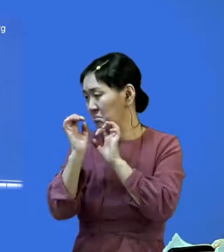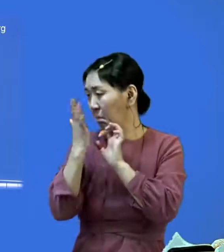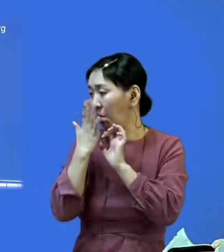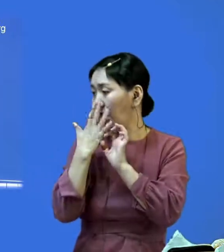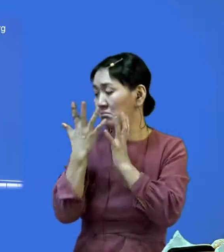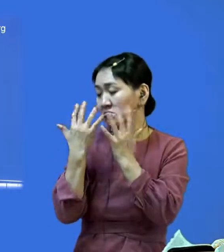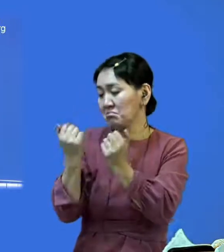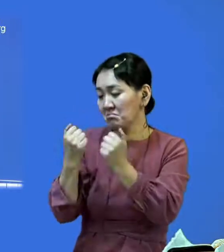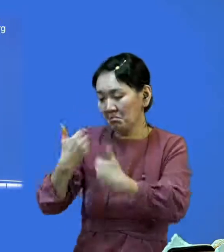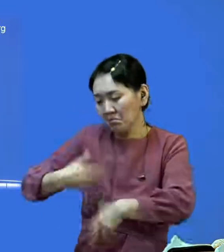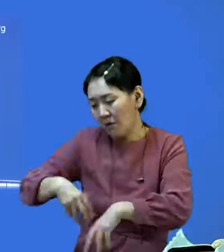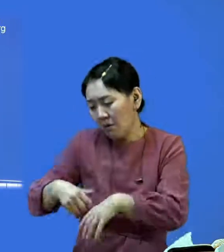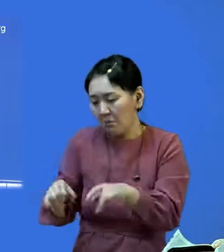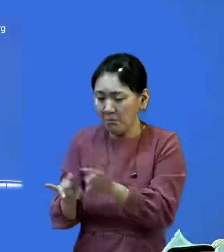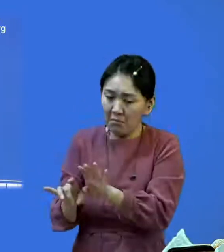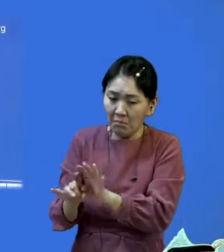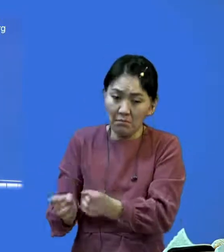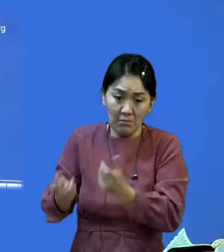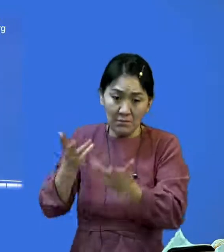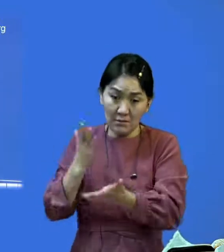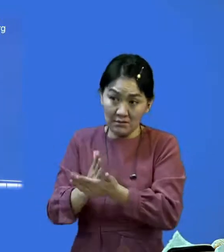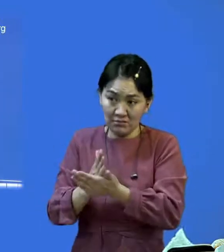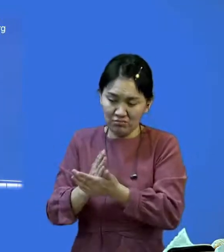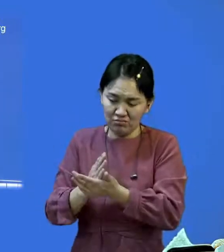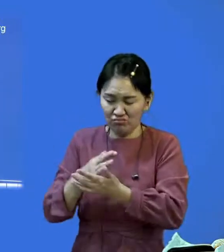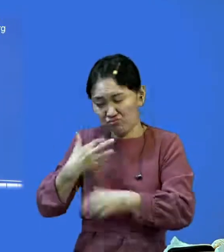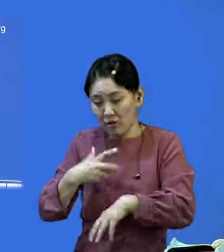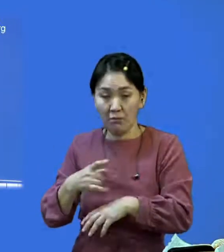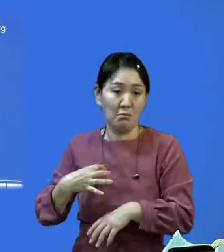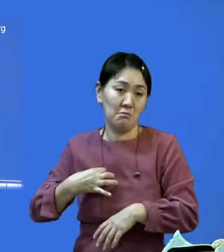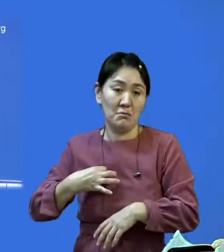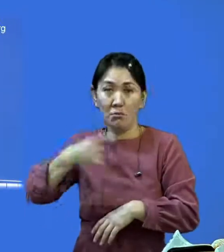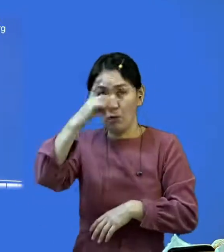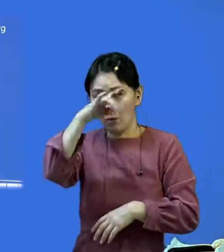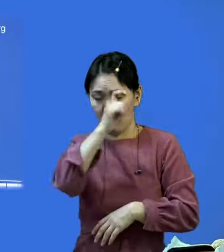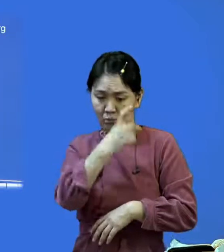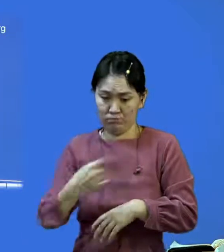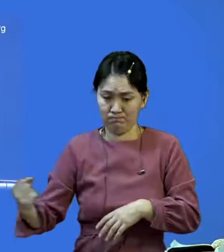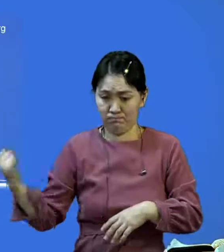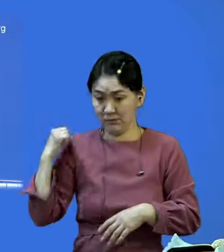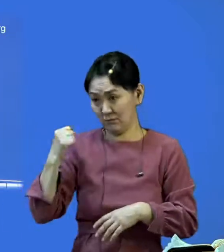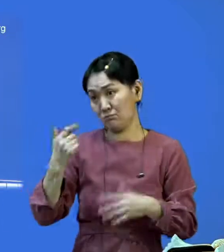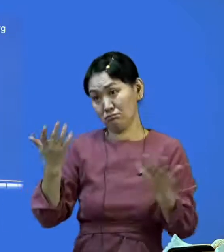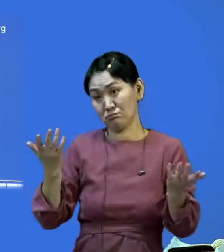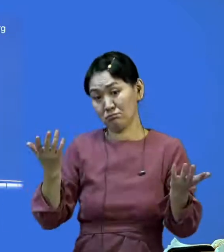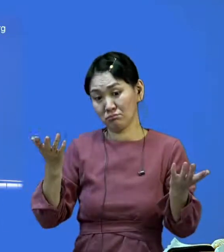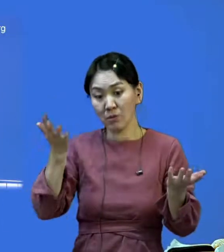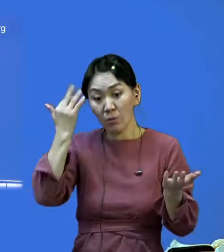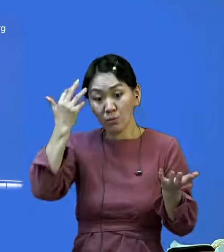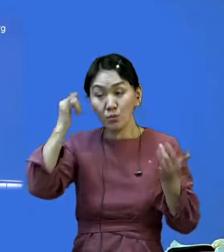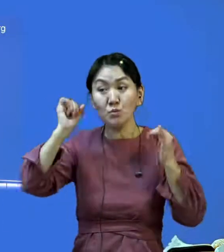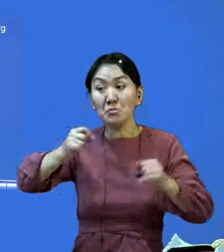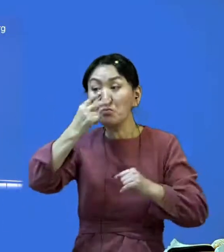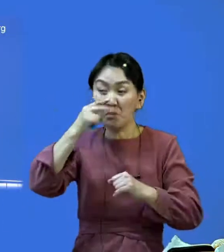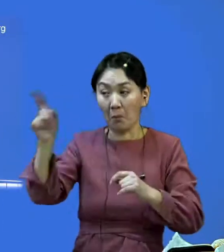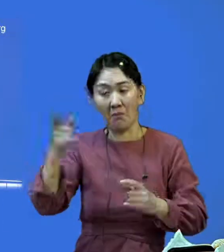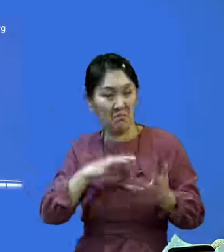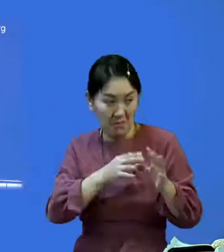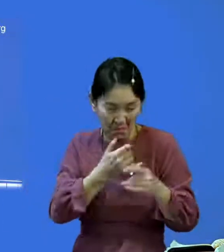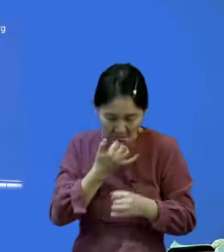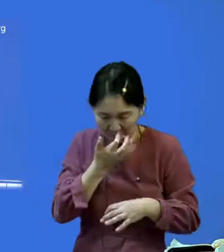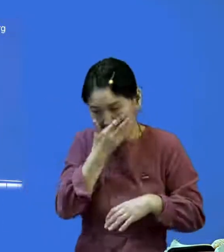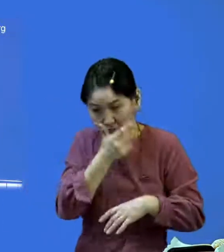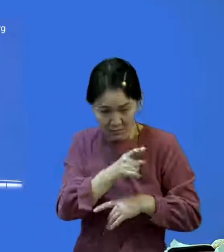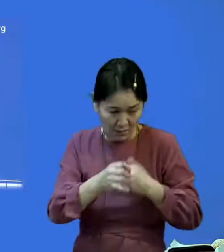ээ доглуулж шалуулж байсан ч бид өхөн бурхны хүү харж л байна. Одохгүй юу болохыг харцгаая гэж тийм ээ.